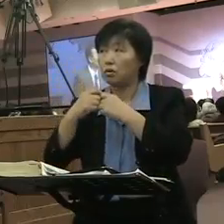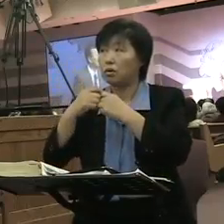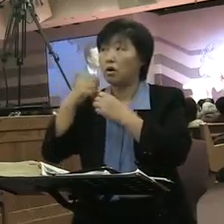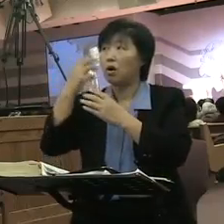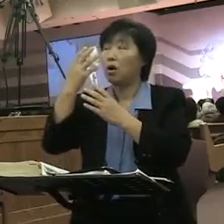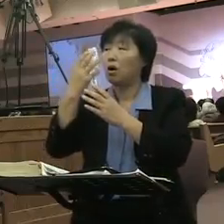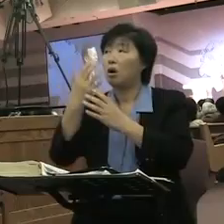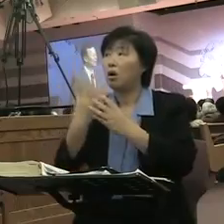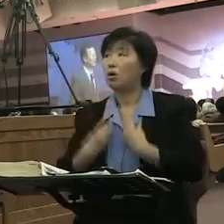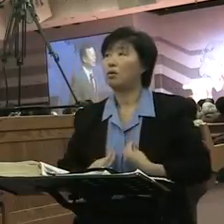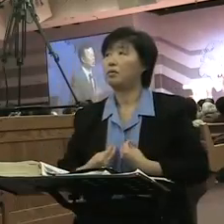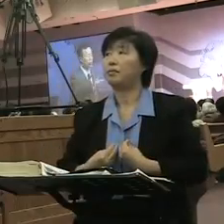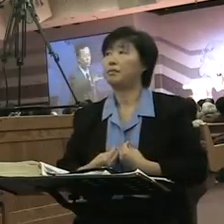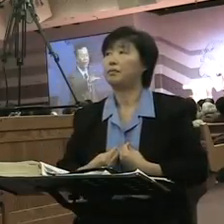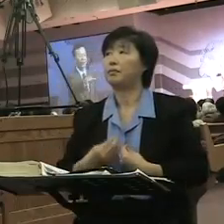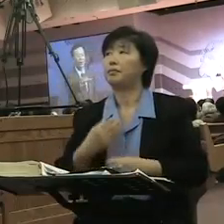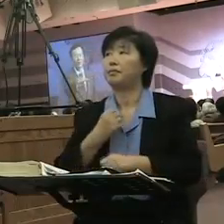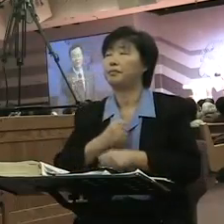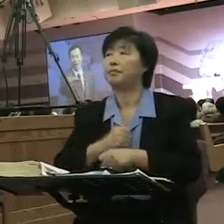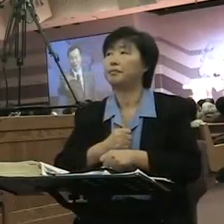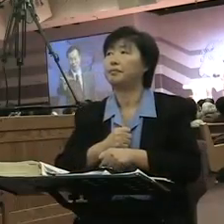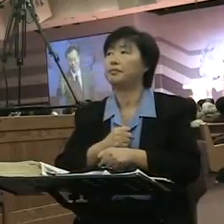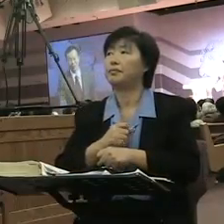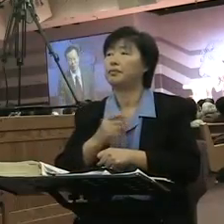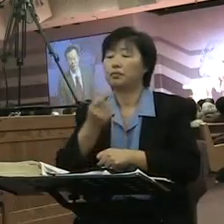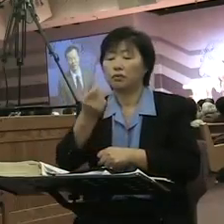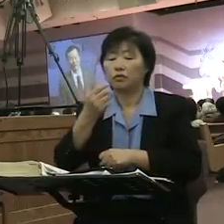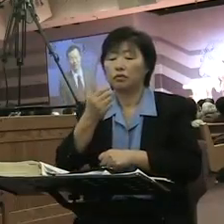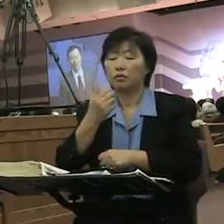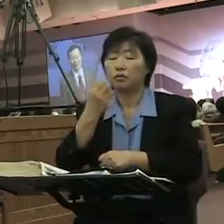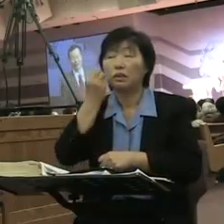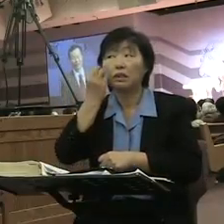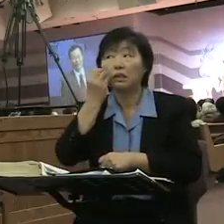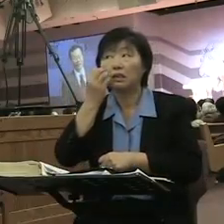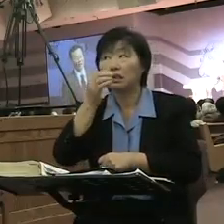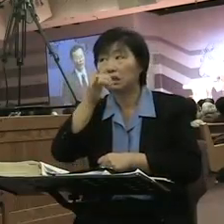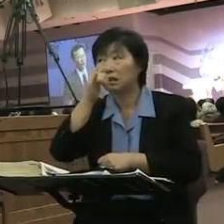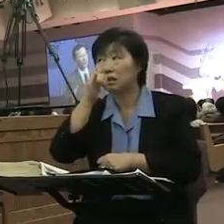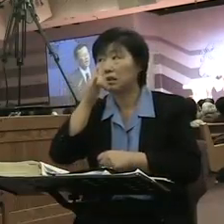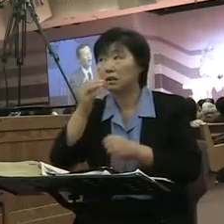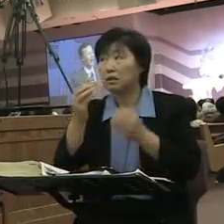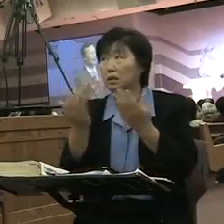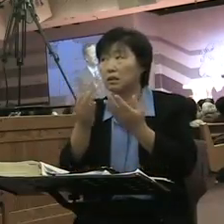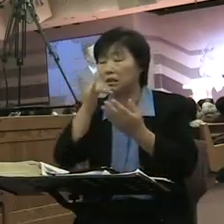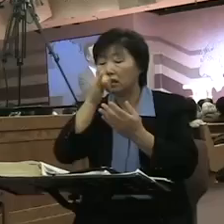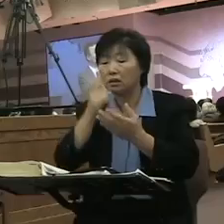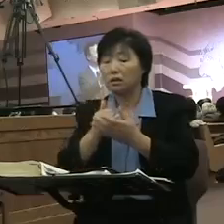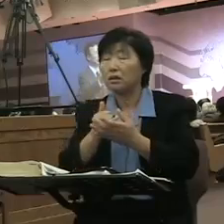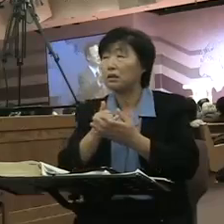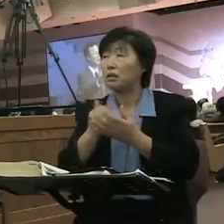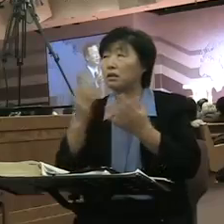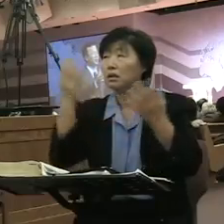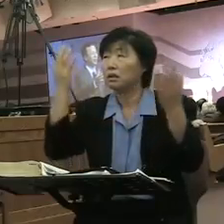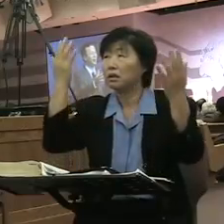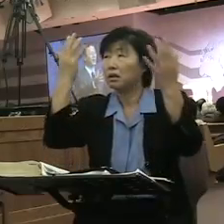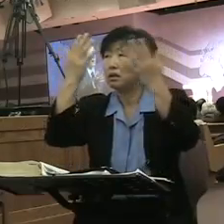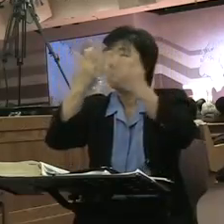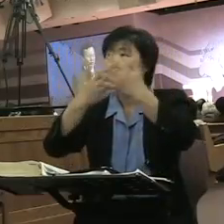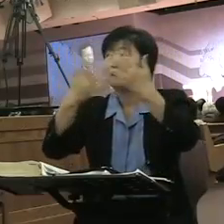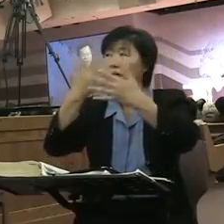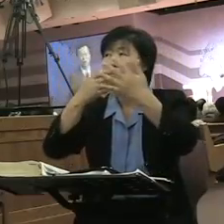주저앉습니다. 근데 조금 후에 이상한 일이 벌어집니다. 그날에도 진한 안개가